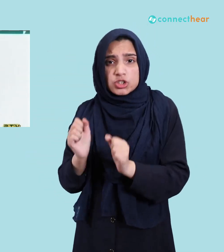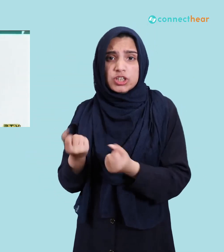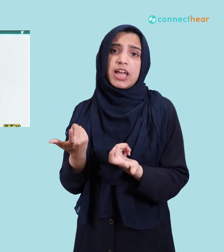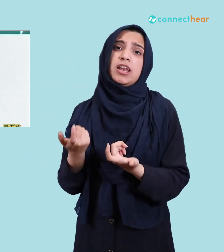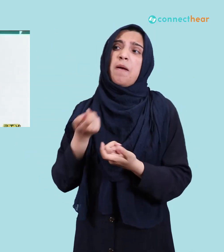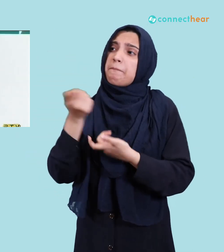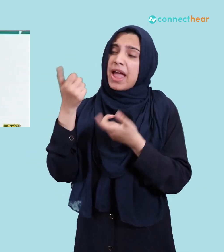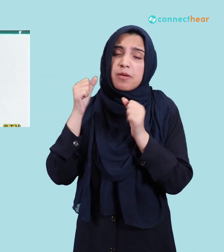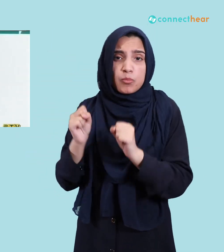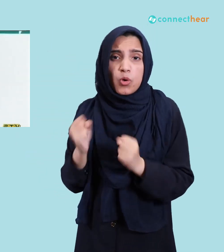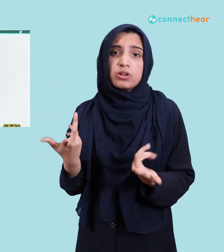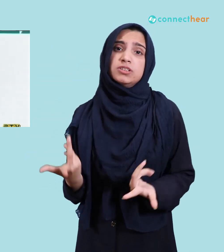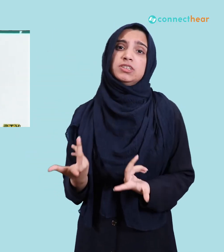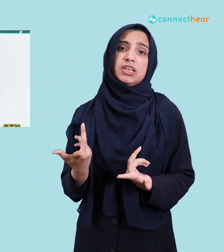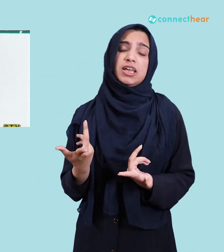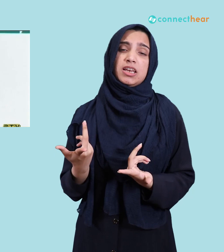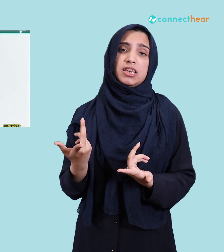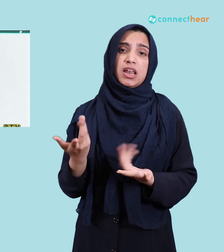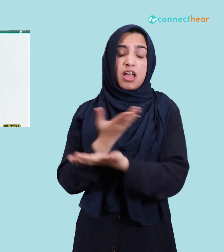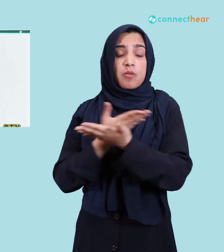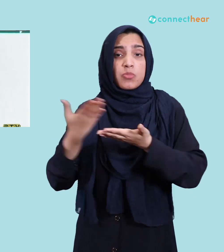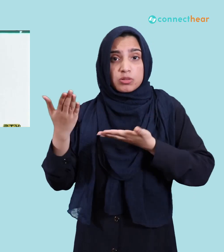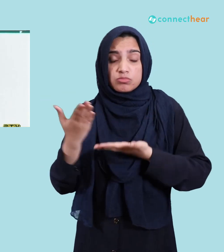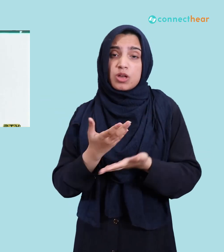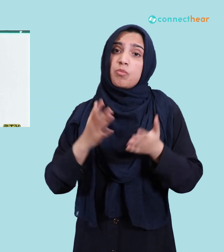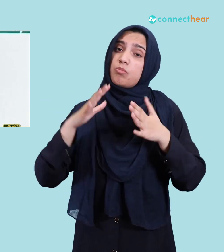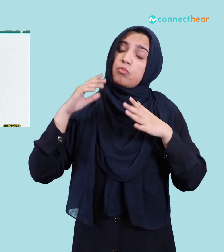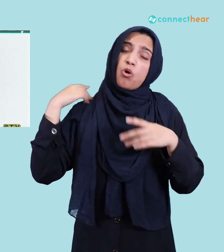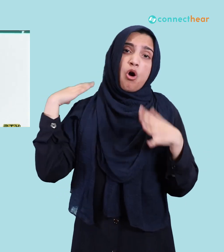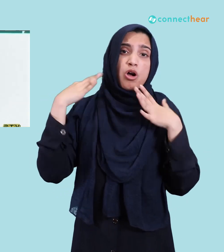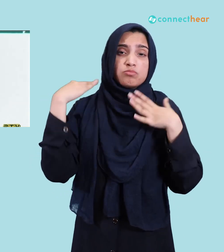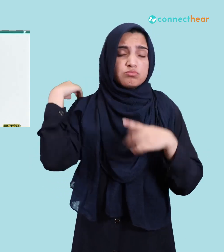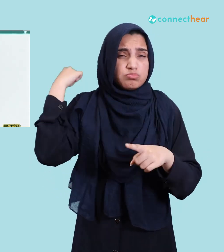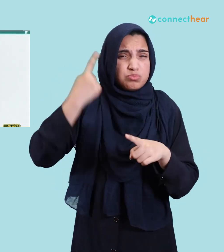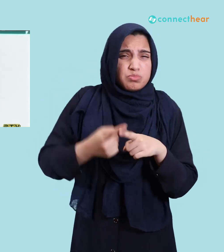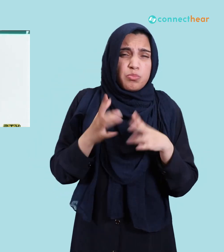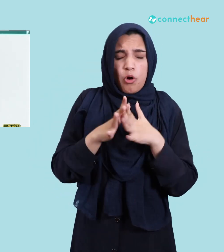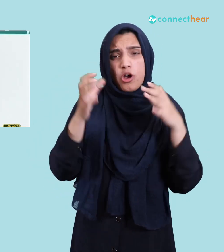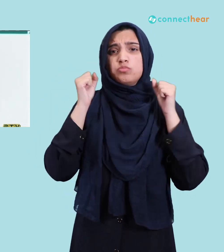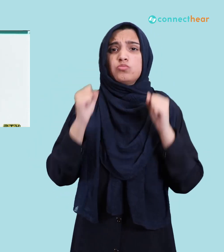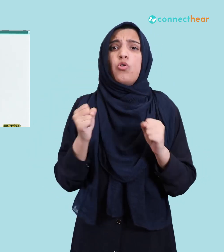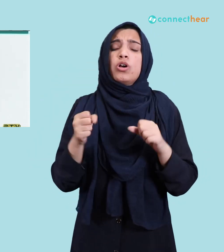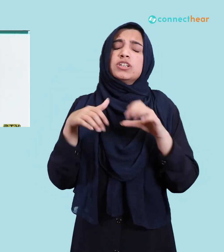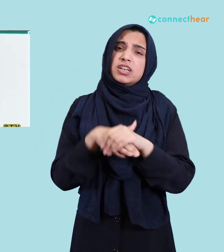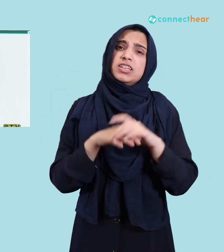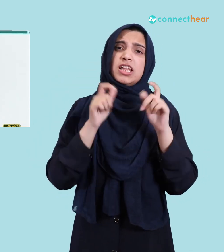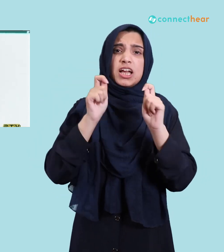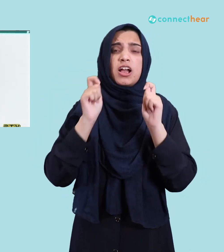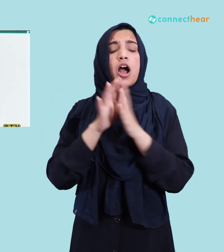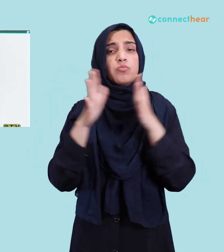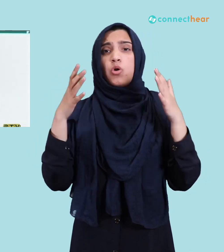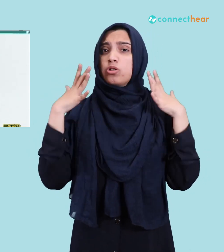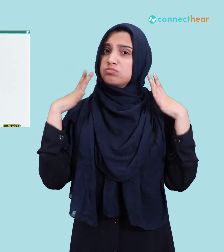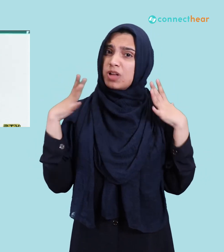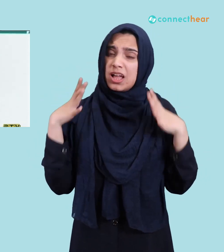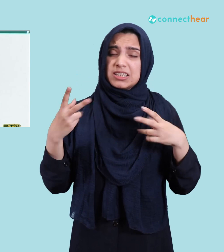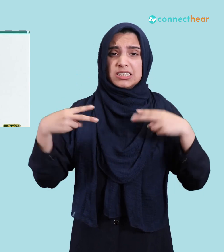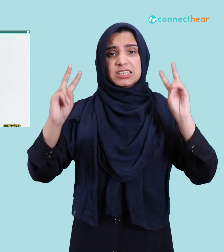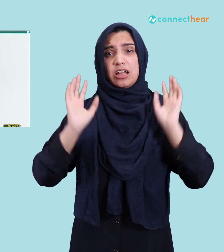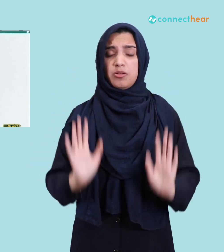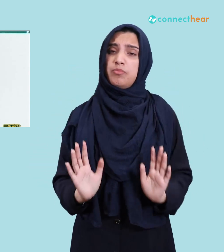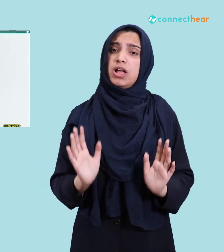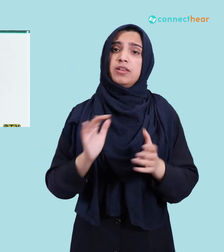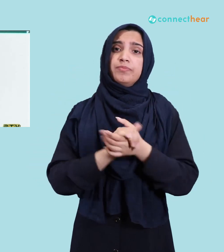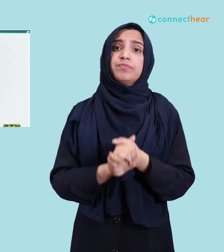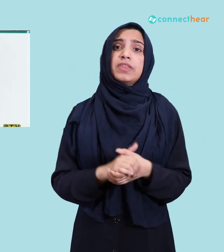پیسہ نہیں تھا. اور بڑی مشکلوں سے ہم نے وہ وقت گزارا. ہمارے دوست ملک، جس میں سب سے